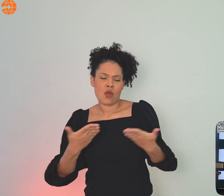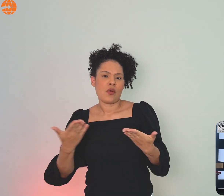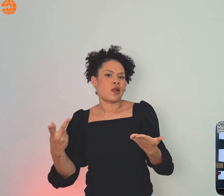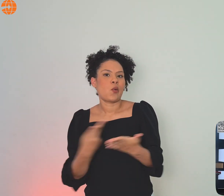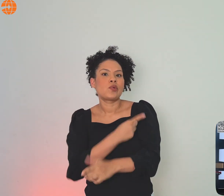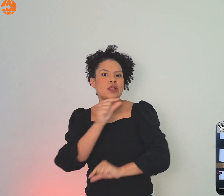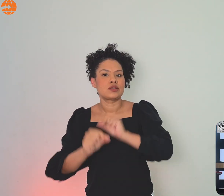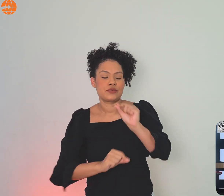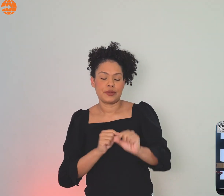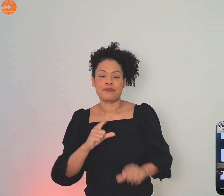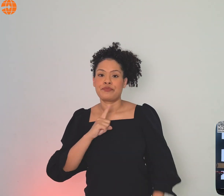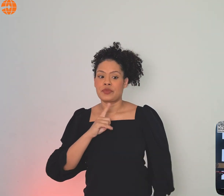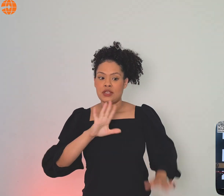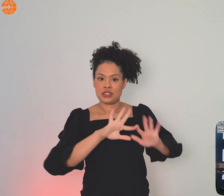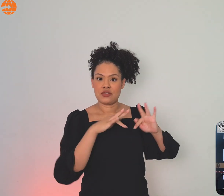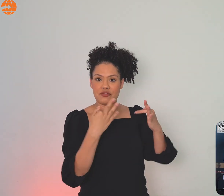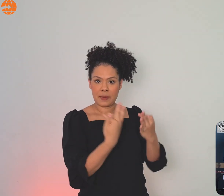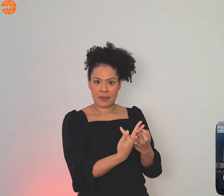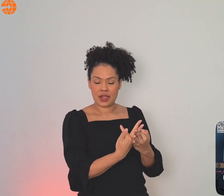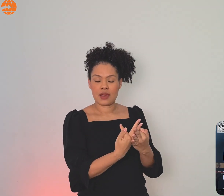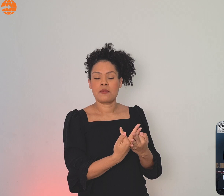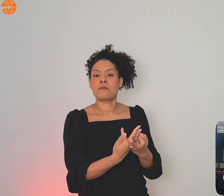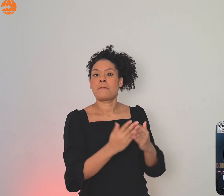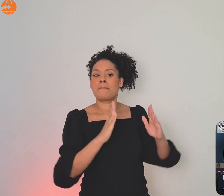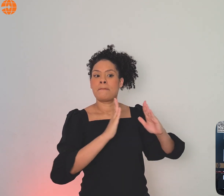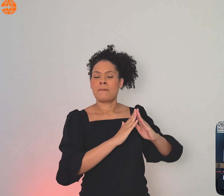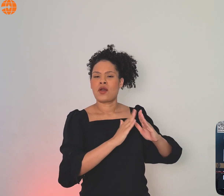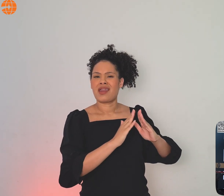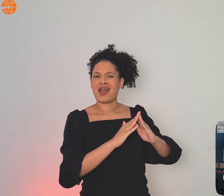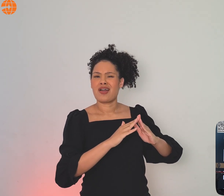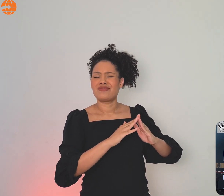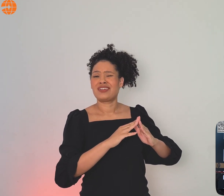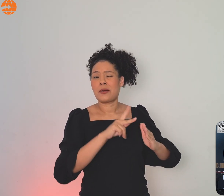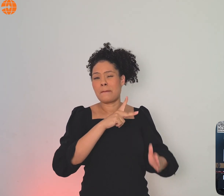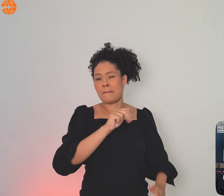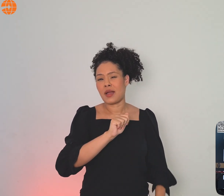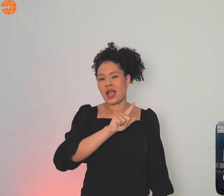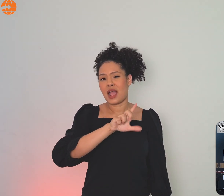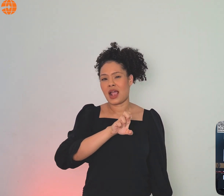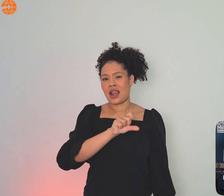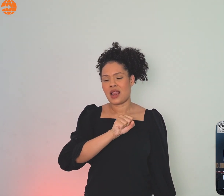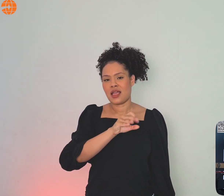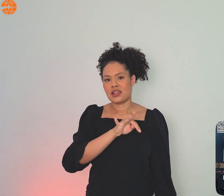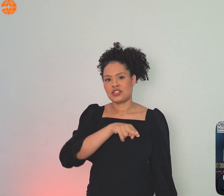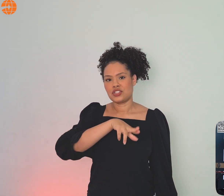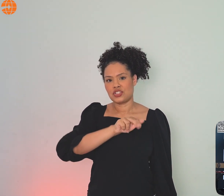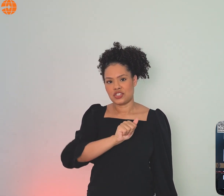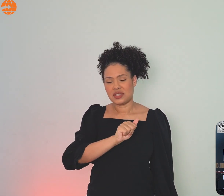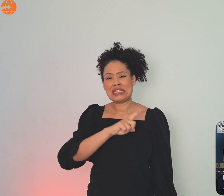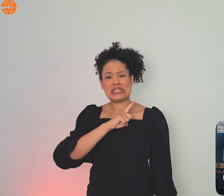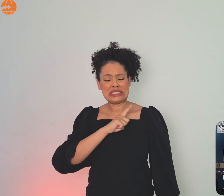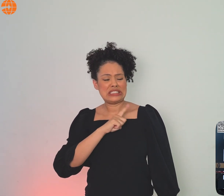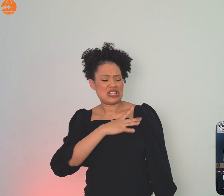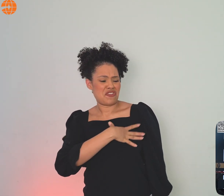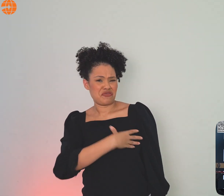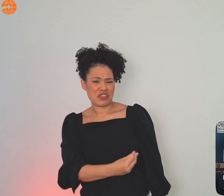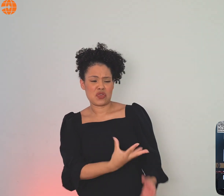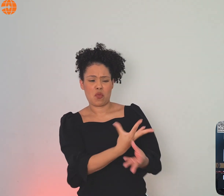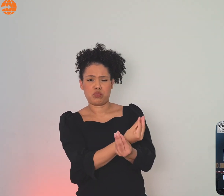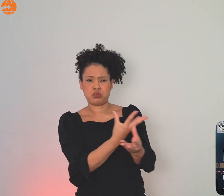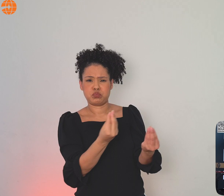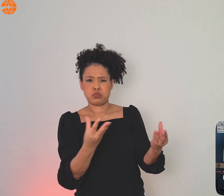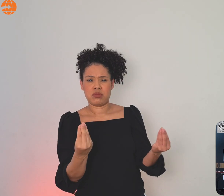Existia uma família que morava na Palestina. Essa família tinha muitos filhos. Os irmãos odiavam um dos